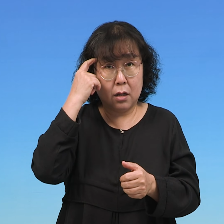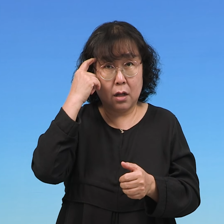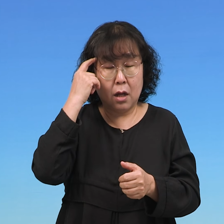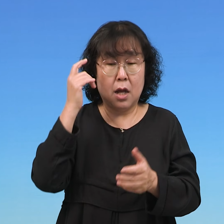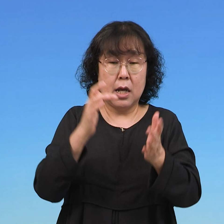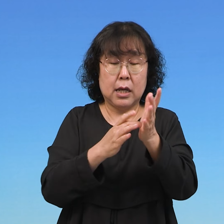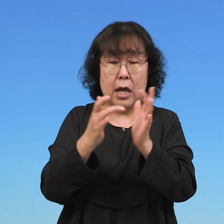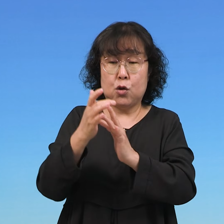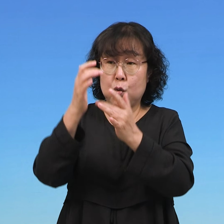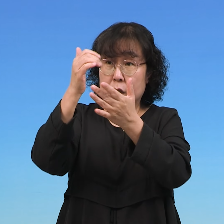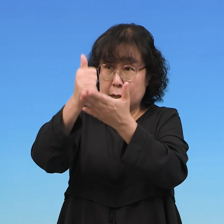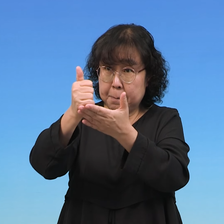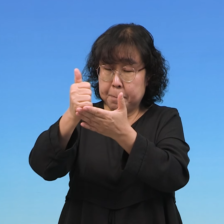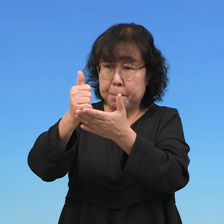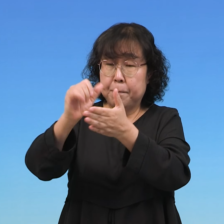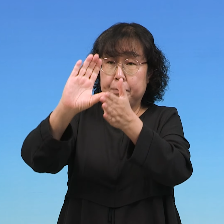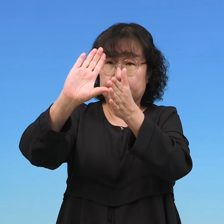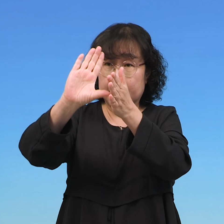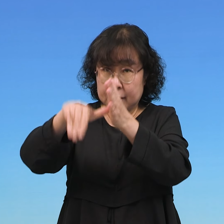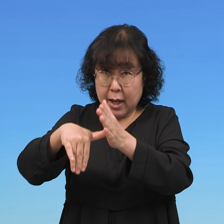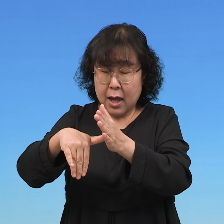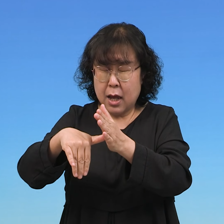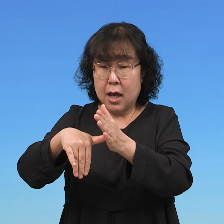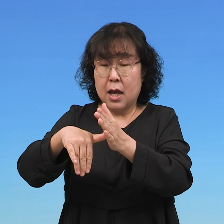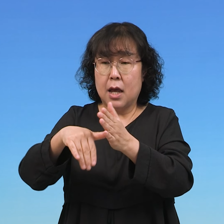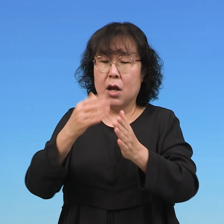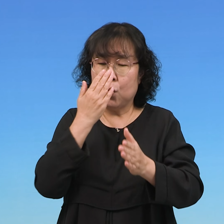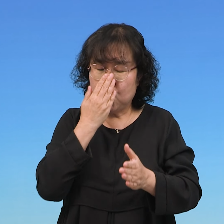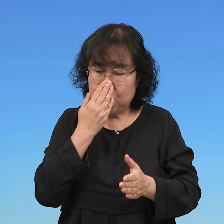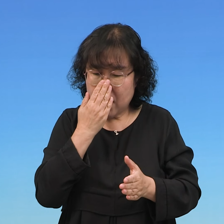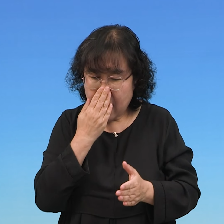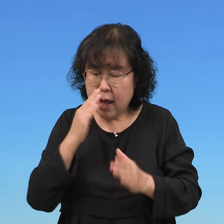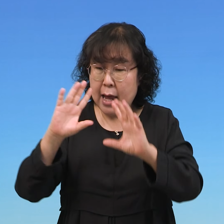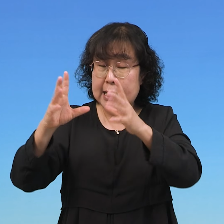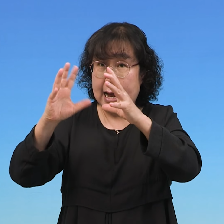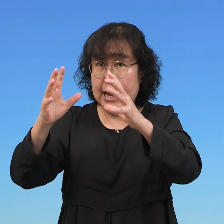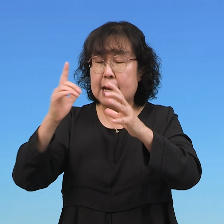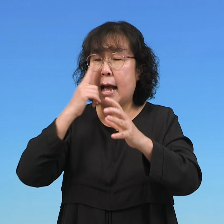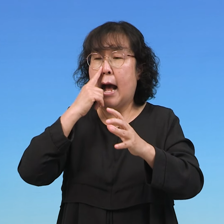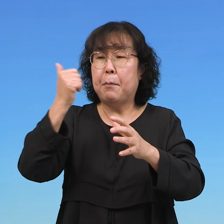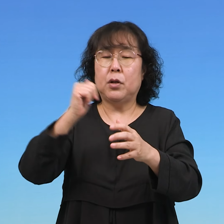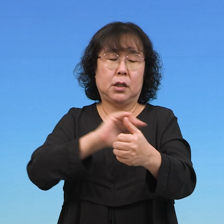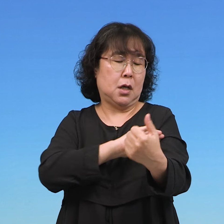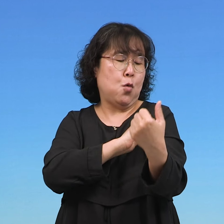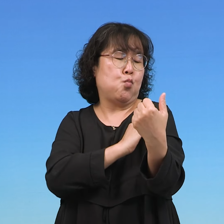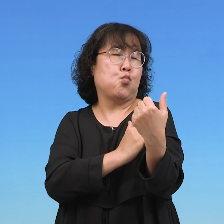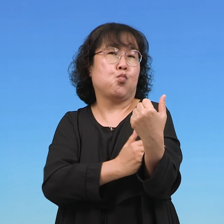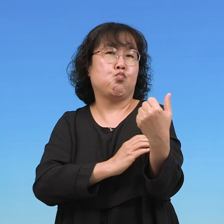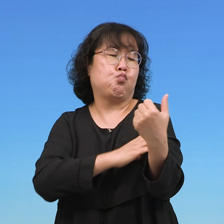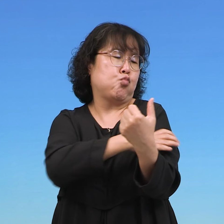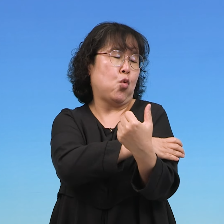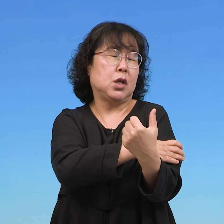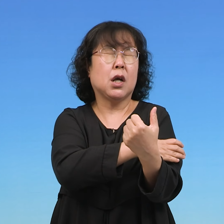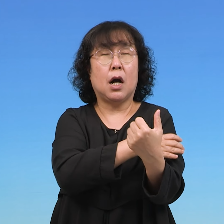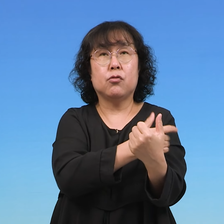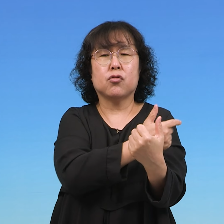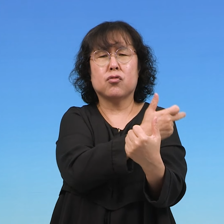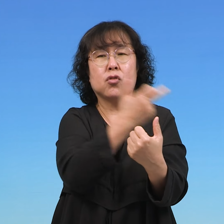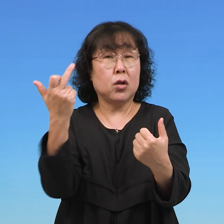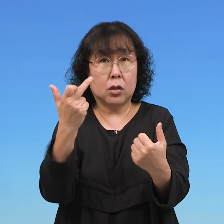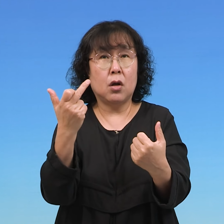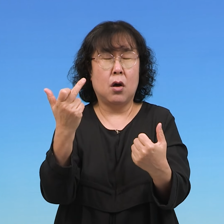있는데요, 예수님 시대 그 당시 또 그 굉장히 아버지 권위가 그 가부장적인 이런 시대다 보니까